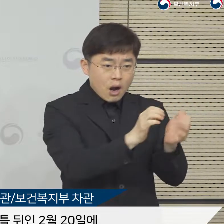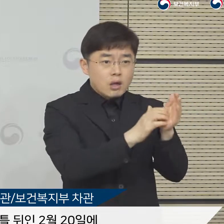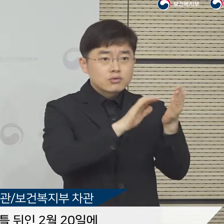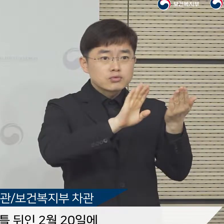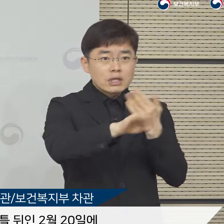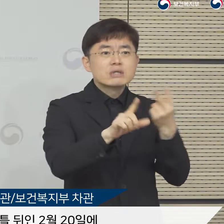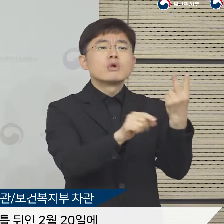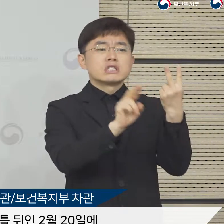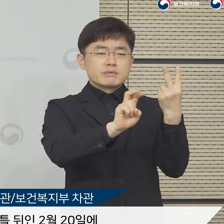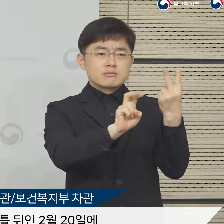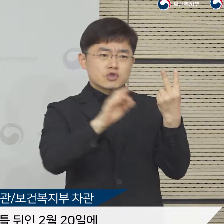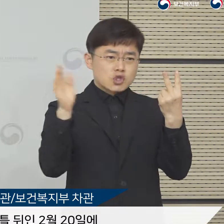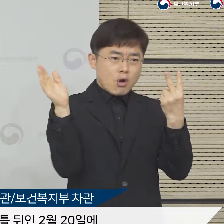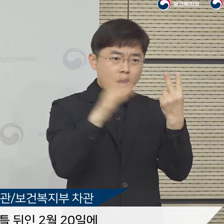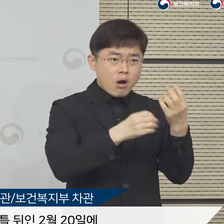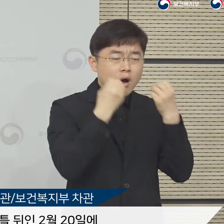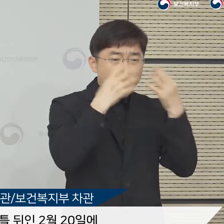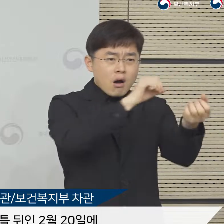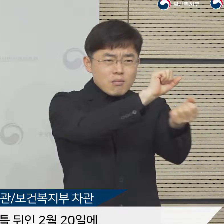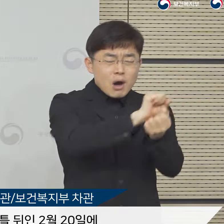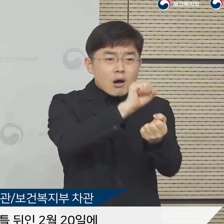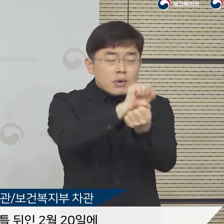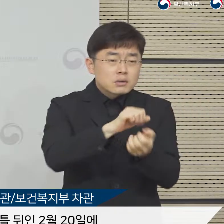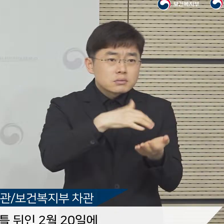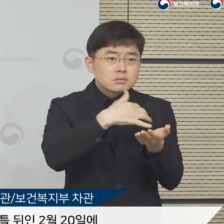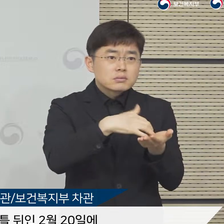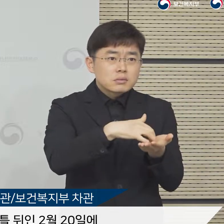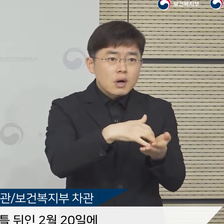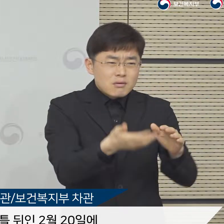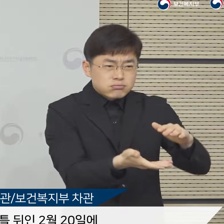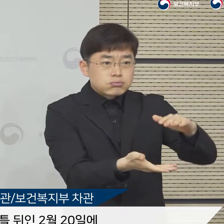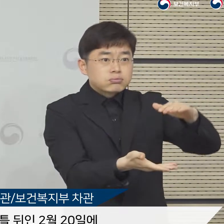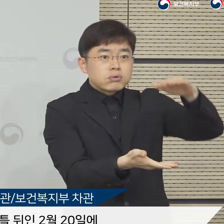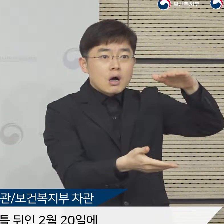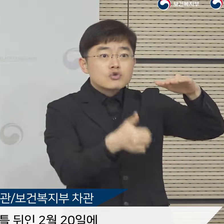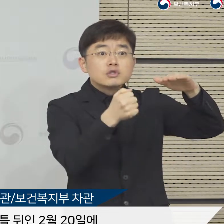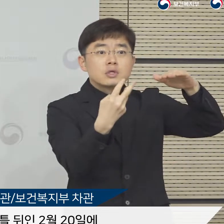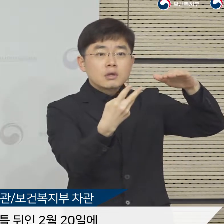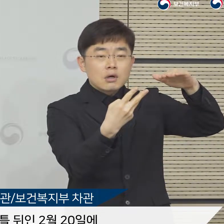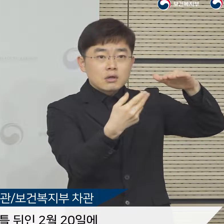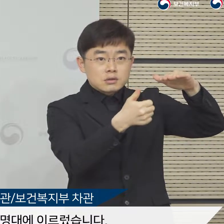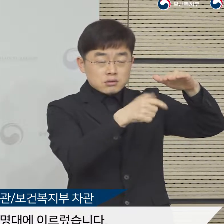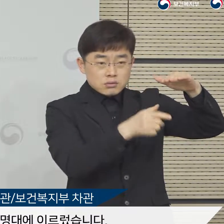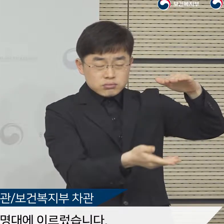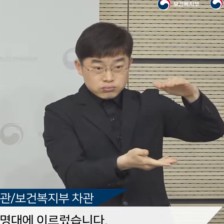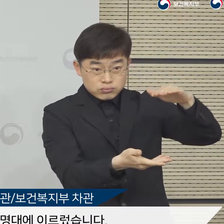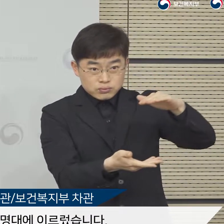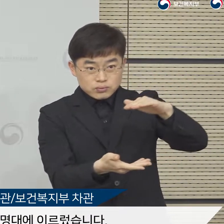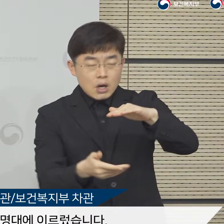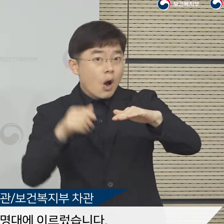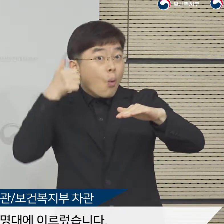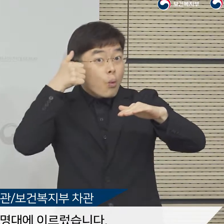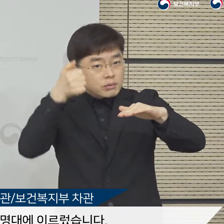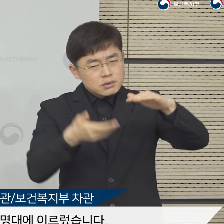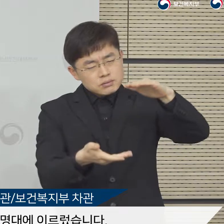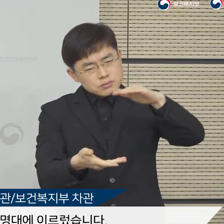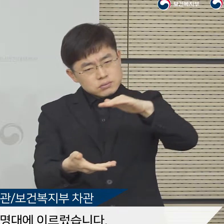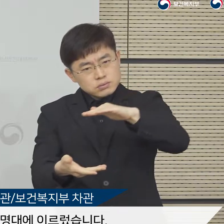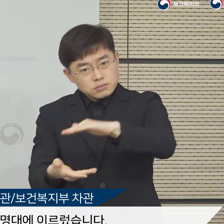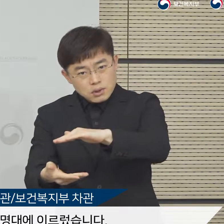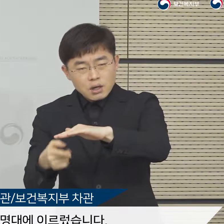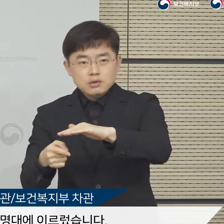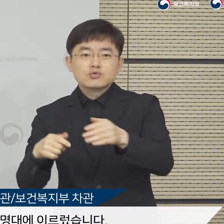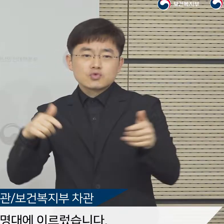2월 20일에 신규 확진 환자가 53명으로 증가한 이후 약 50일 만에 확진